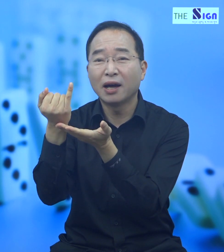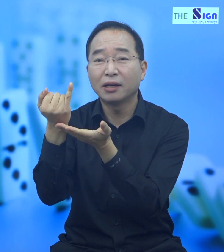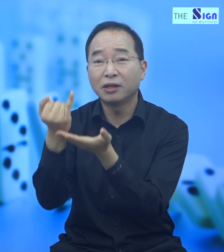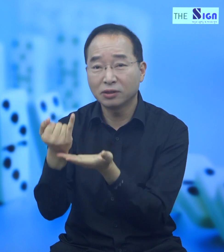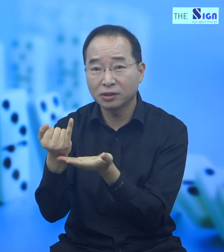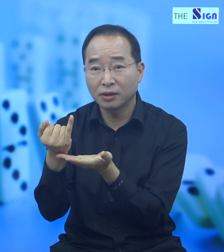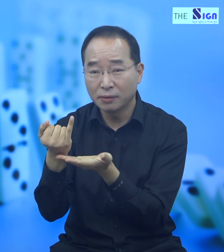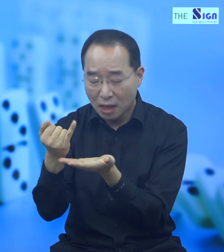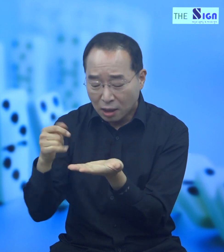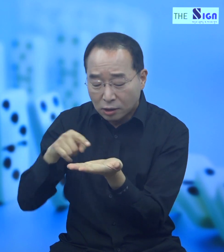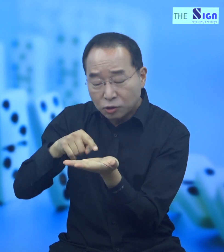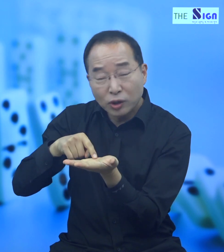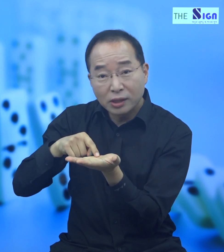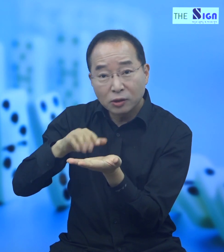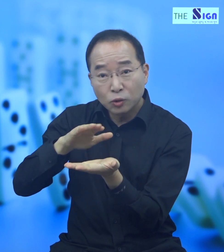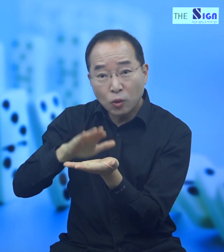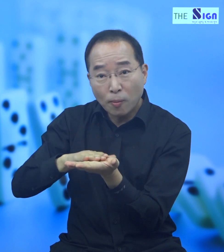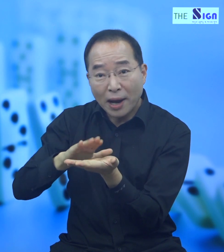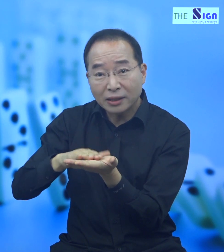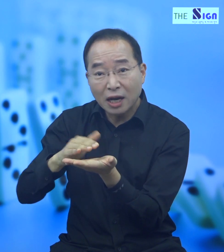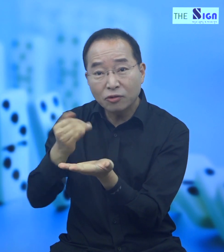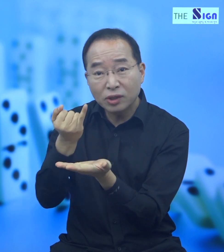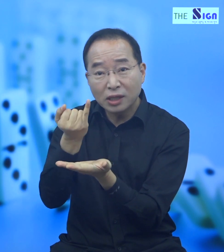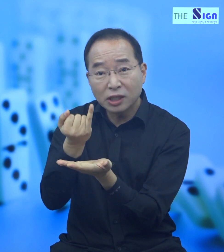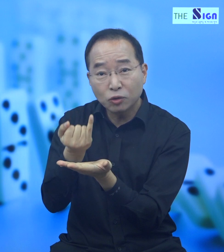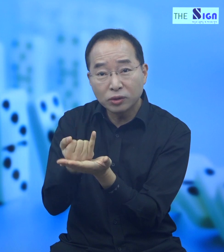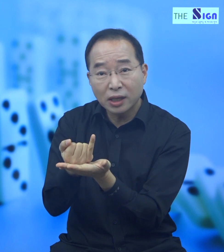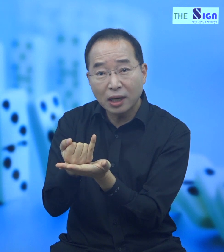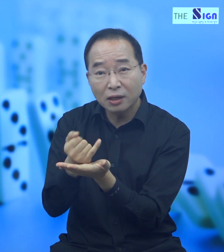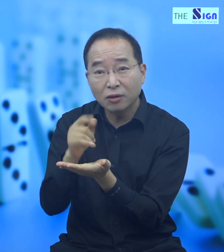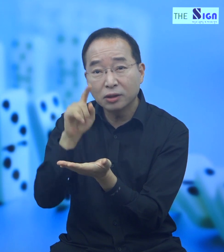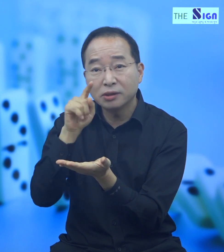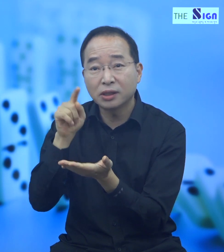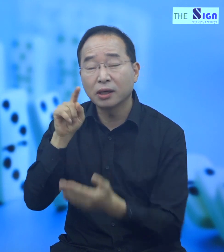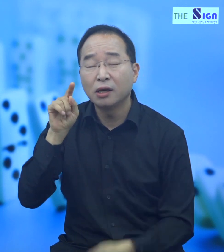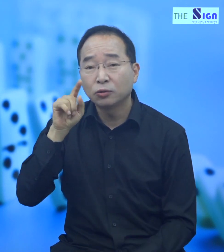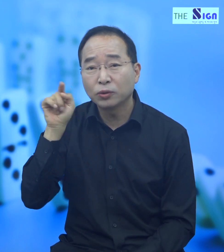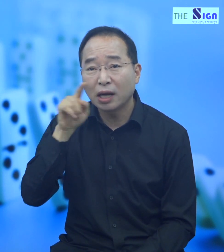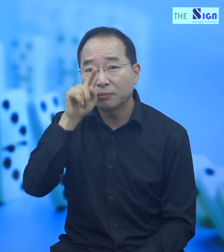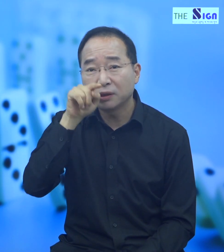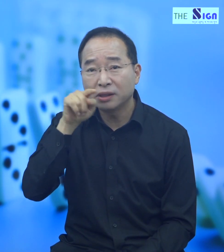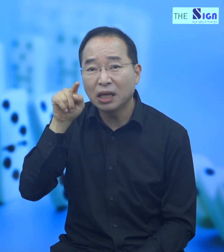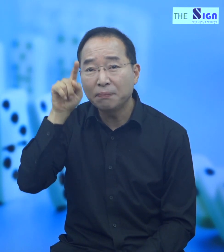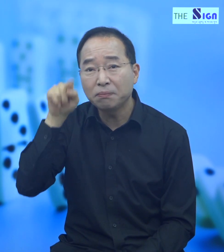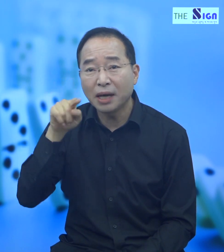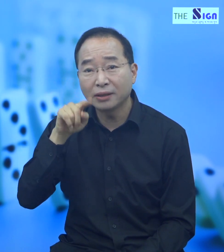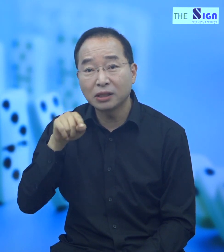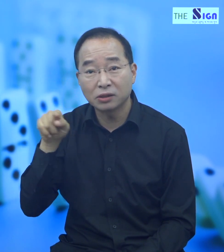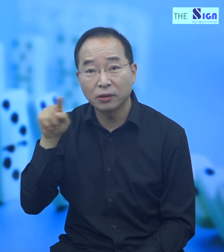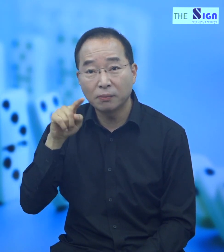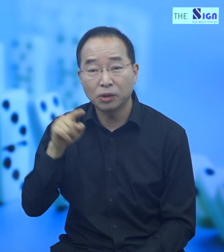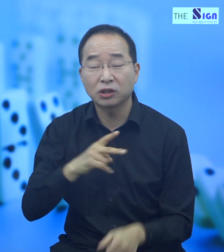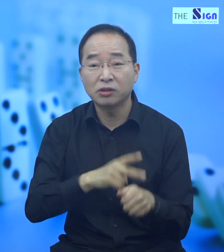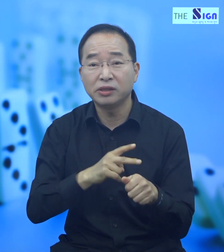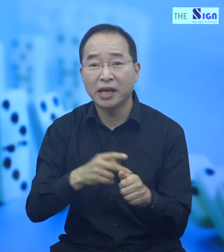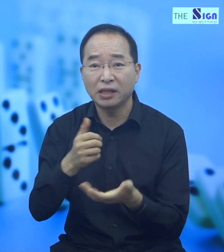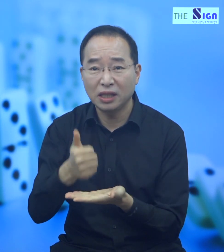이런 뜻이에요. 그 수화에서 요 바닥 위에 세운다라는 거는 이제 또 다른 뭐 님 할 때 써요. 뭐